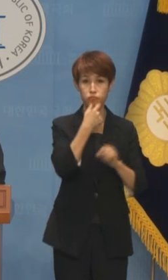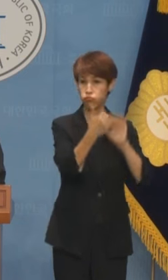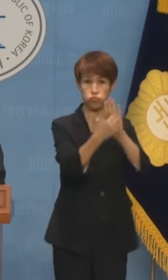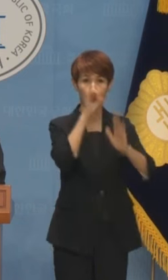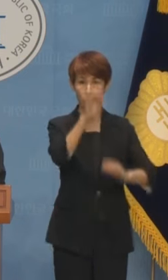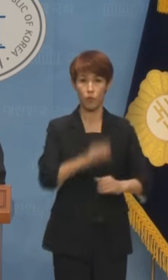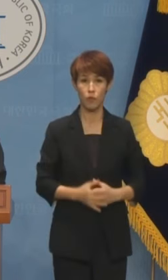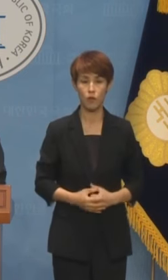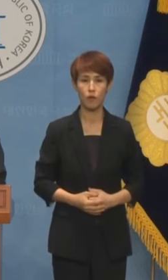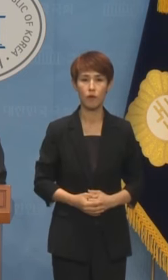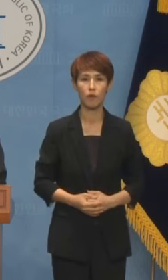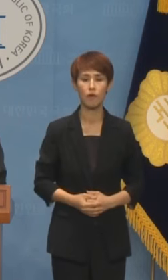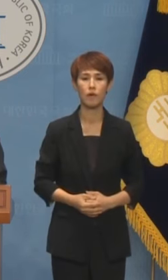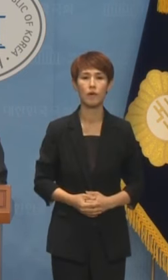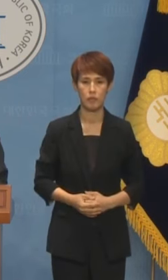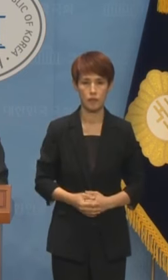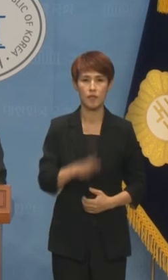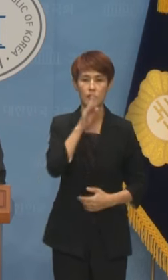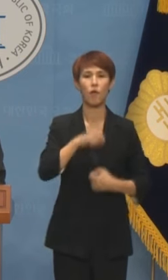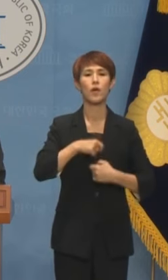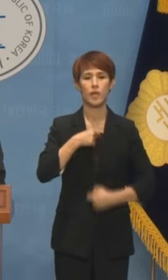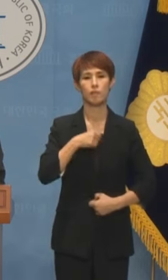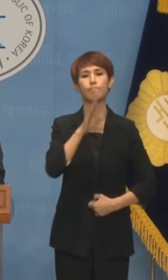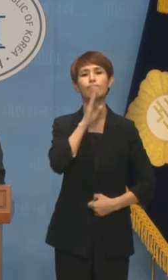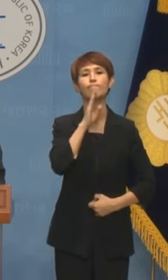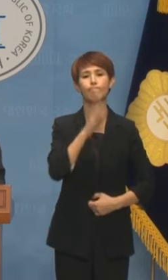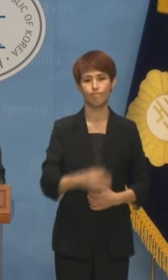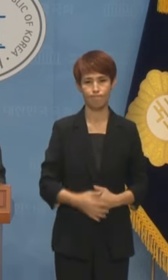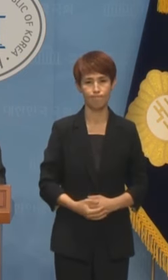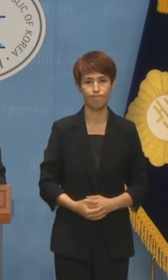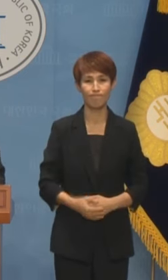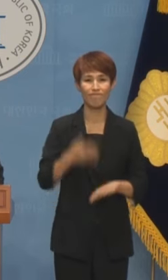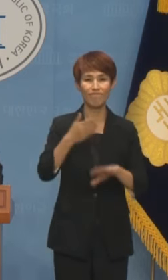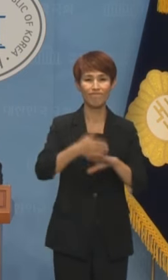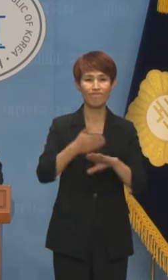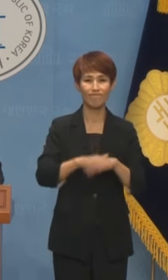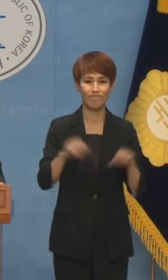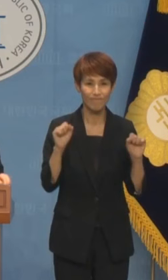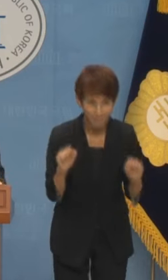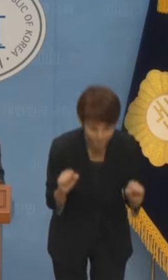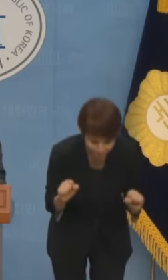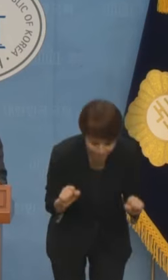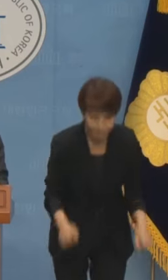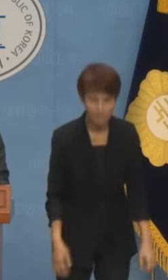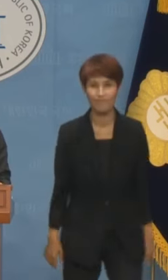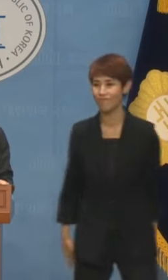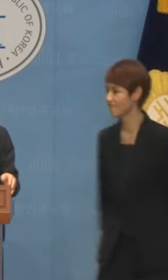됩니다. 그것이 정의이며 진실입니다. 감사합니다.